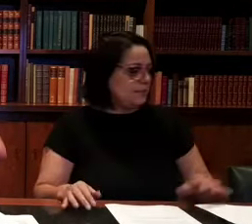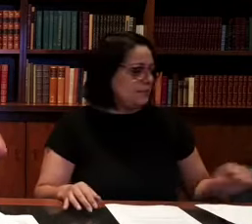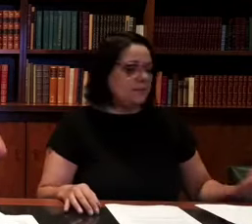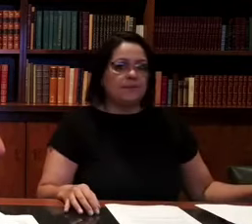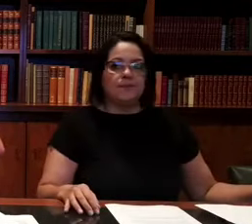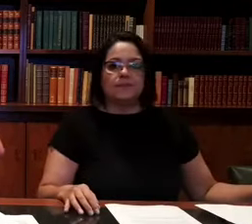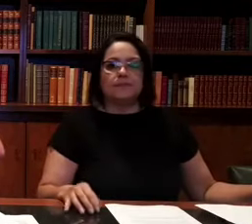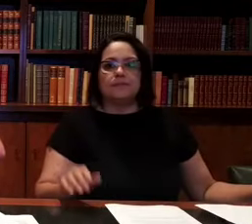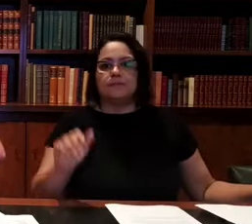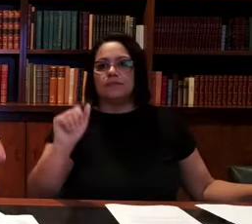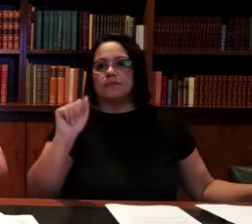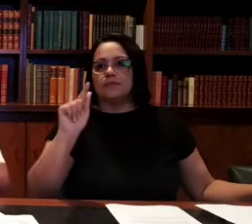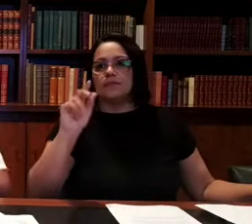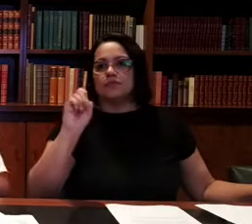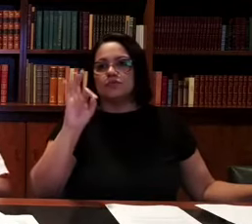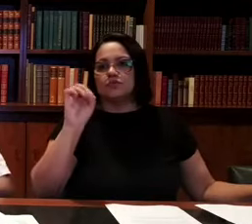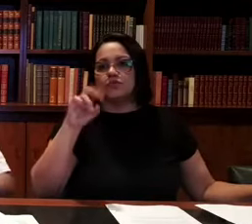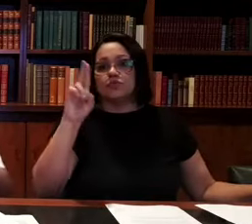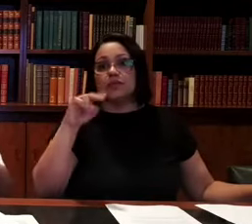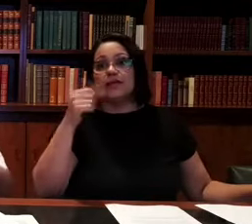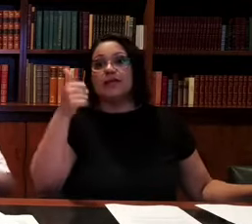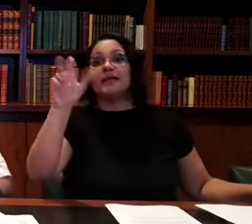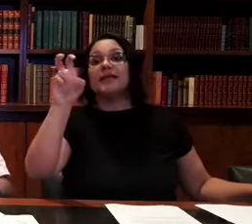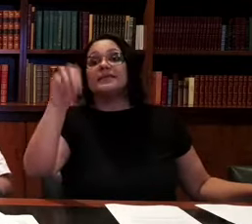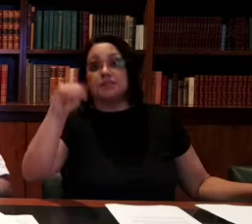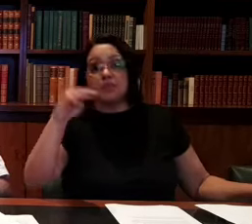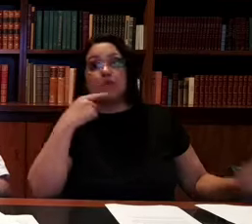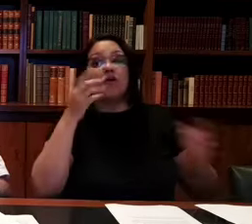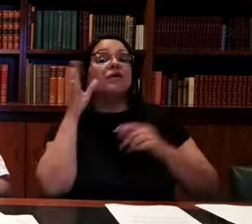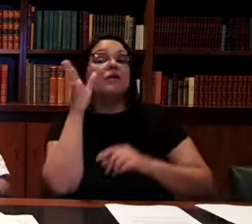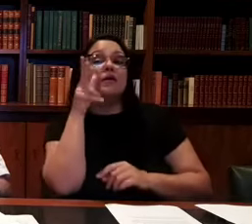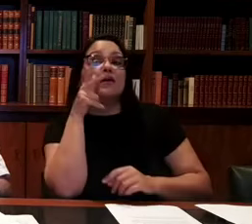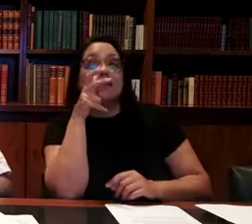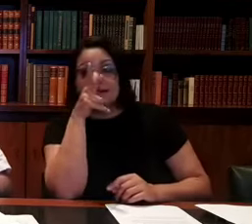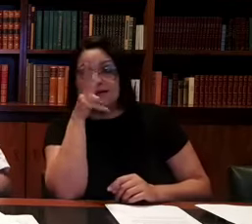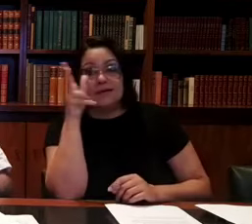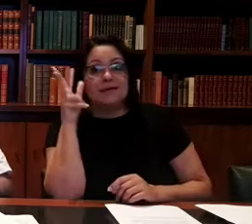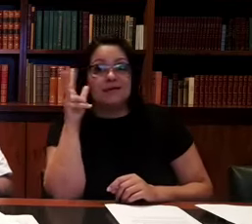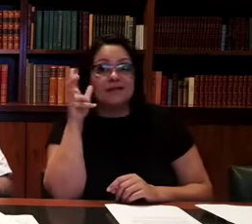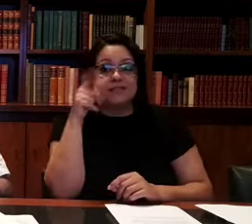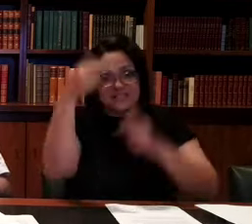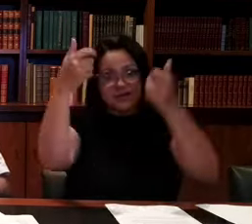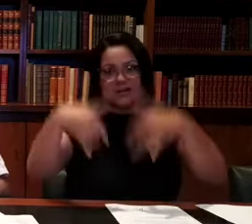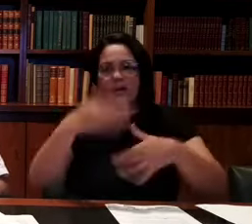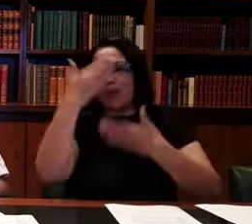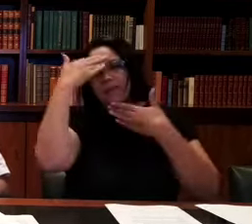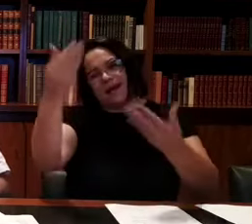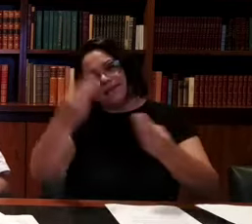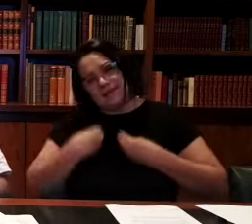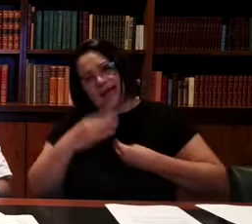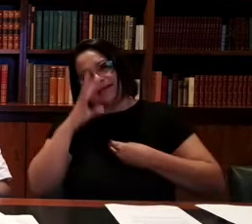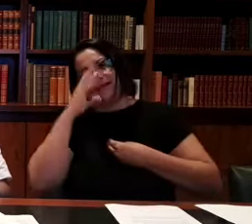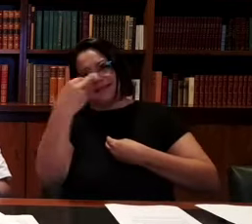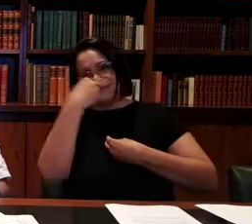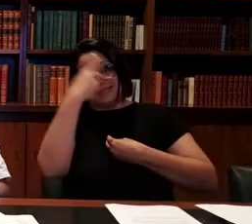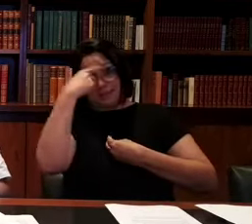e o gosto dois vai mais 15 não sei comentar eu vou ficar aqui ou provento nos comentários Ok é só muito obrigado pela oportunidade